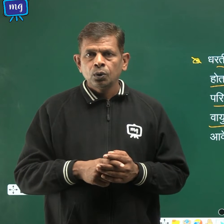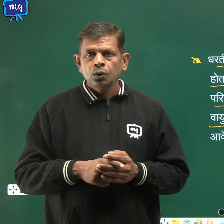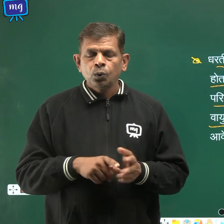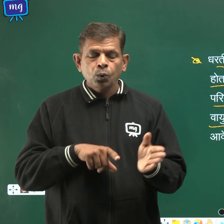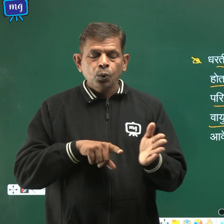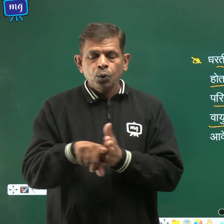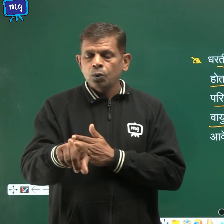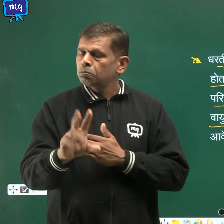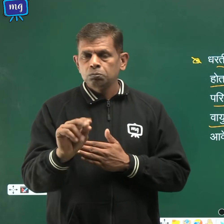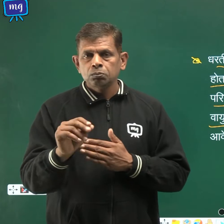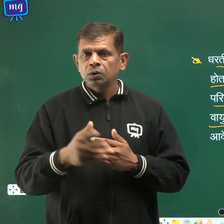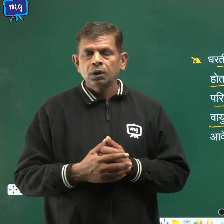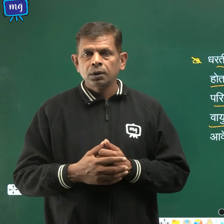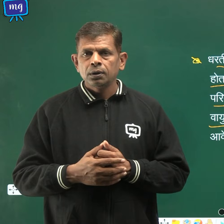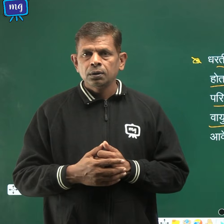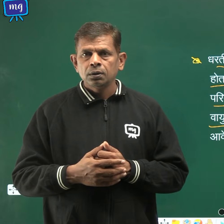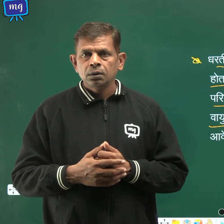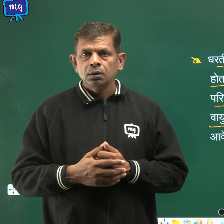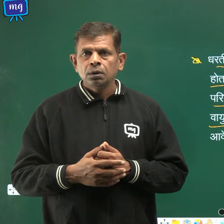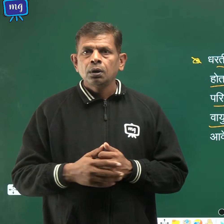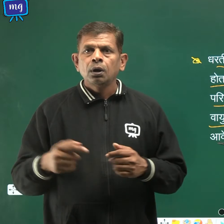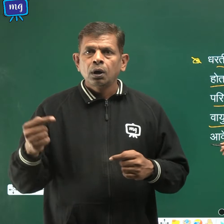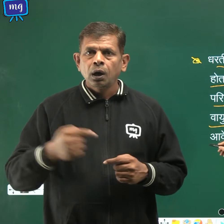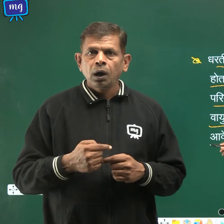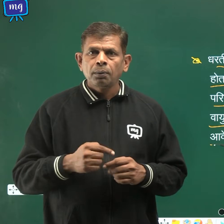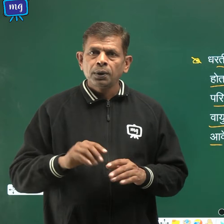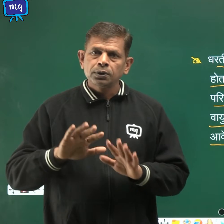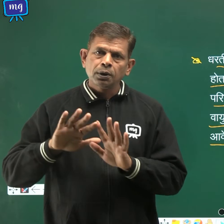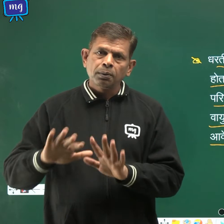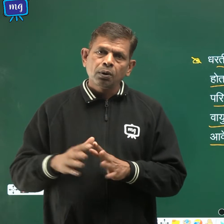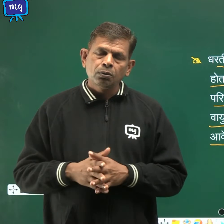हीन चालक है, आवेश के प्रवाह को